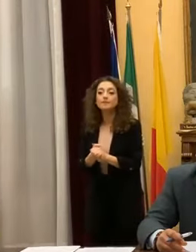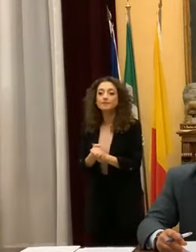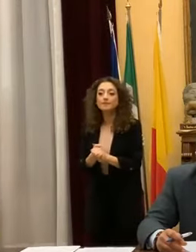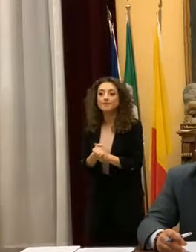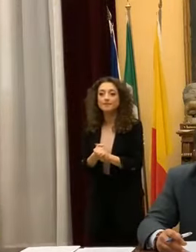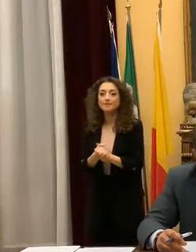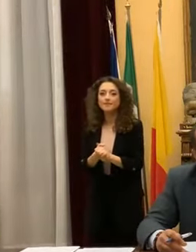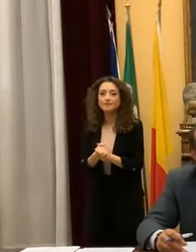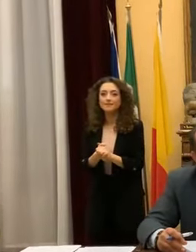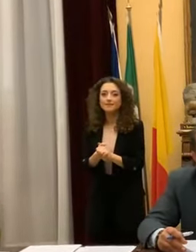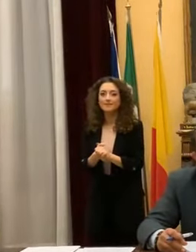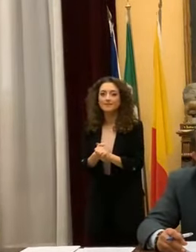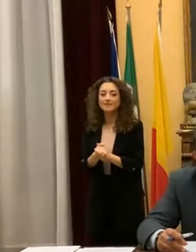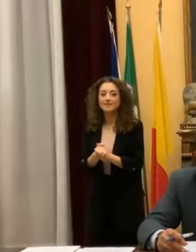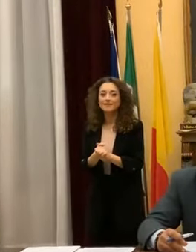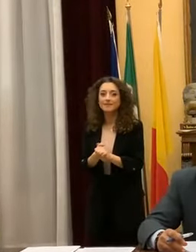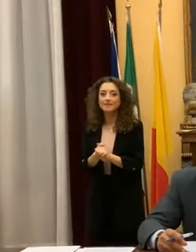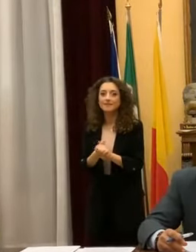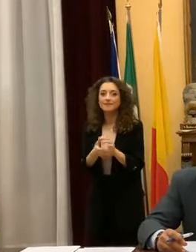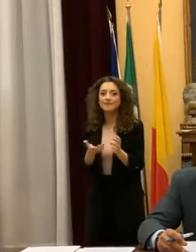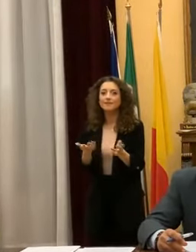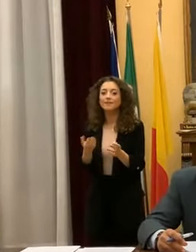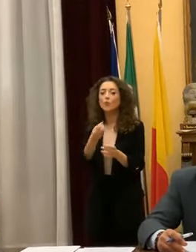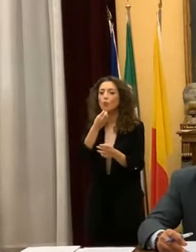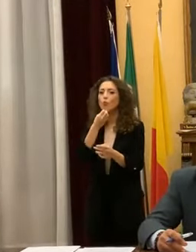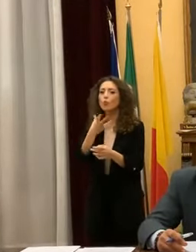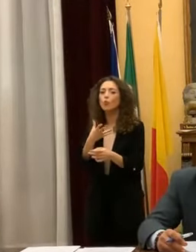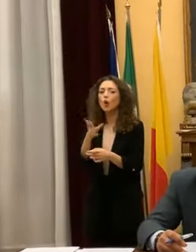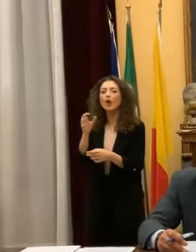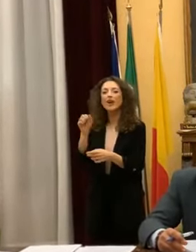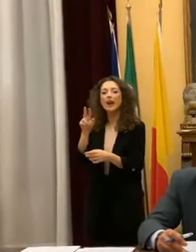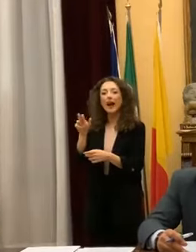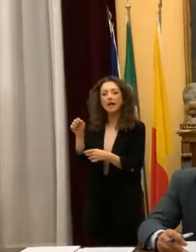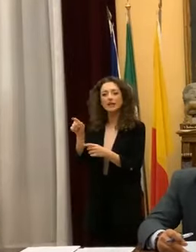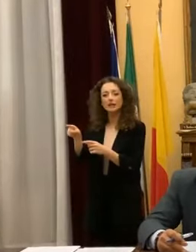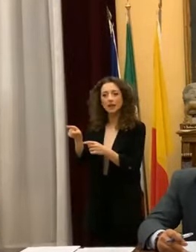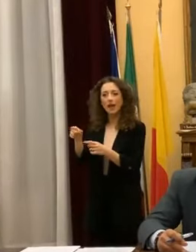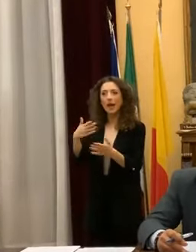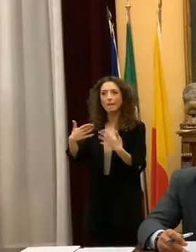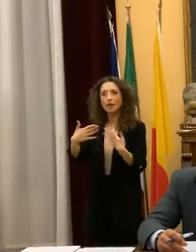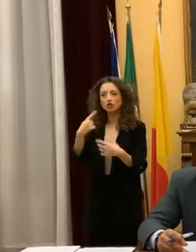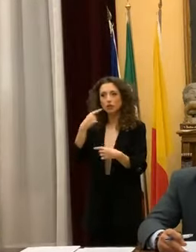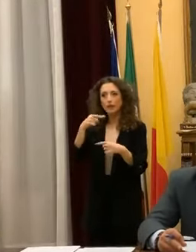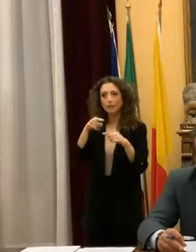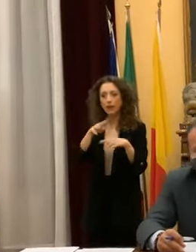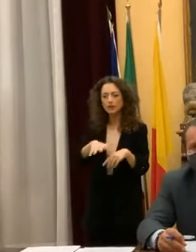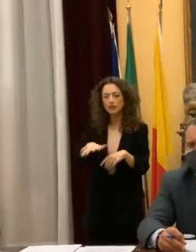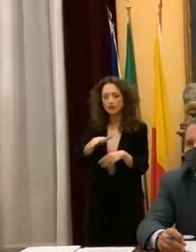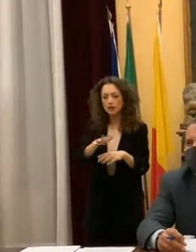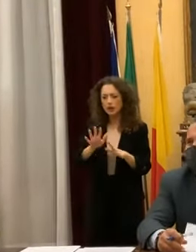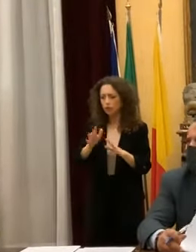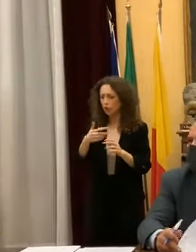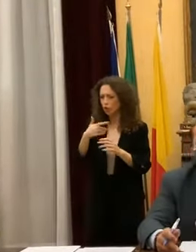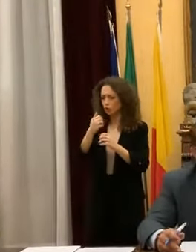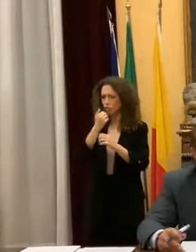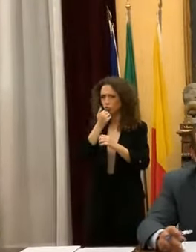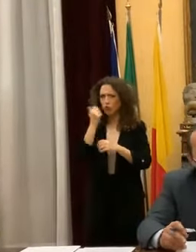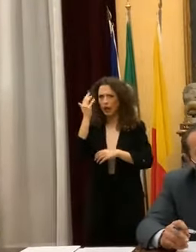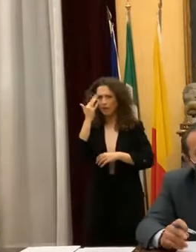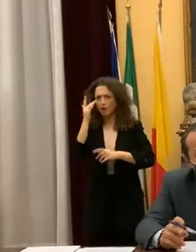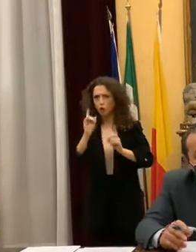il buon Razza ha considerato l'emergenza di Messina meno importante di quella di Catania e